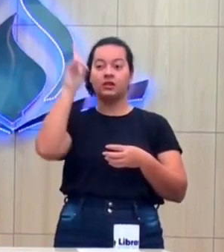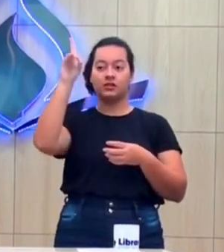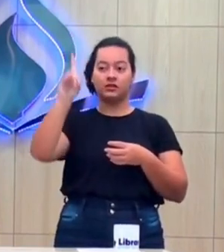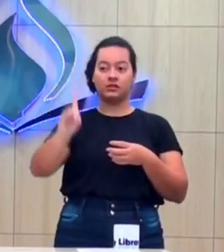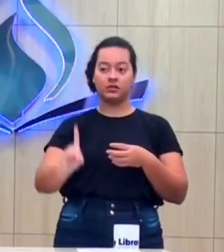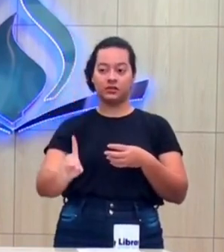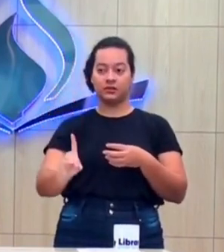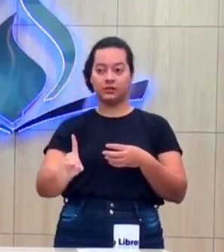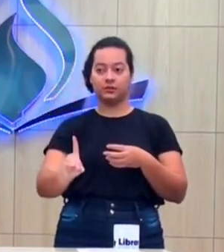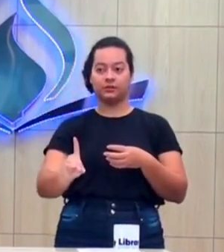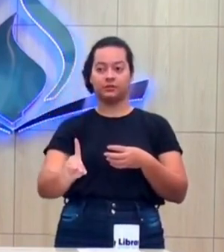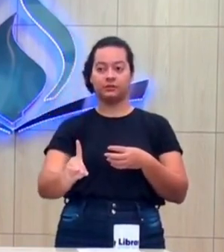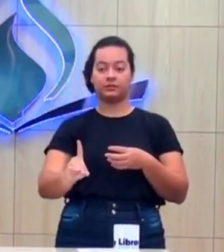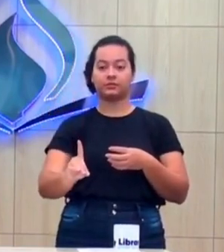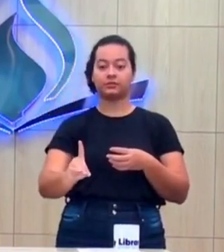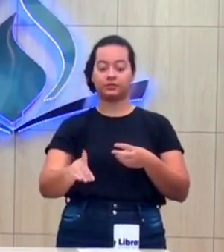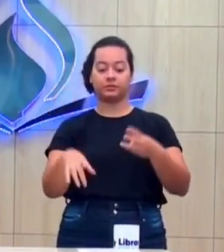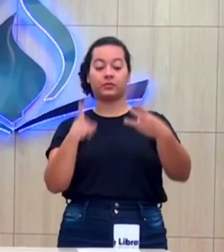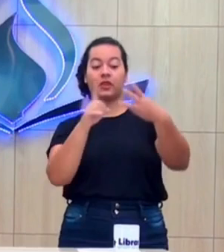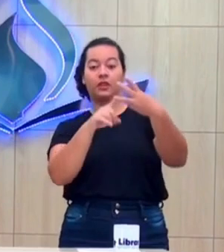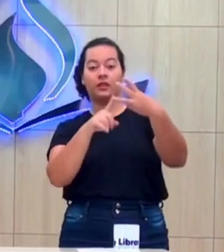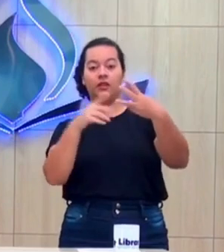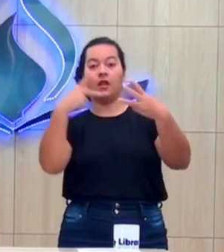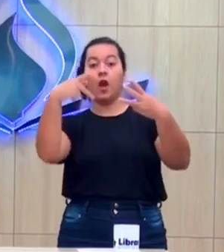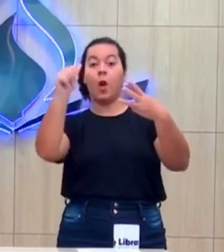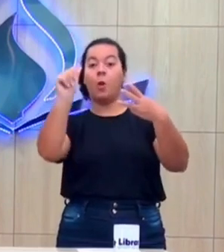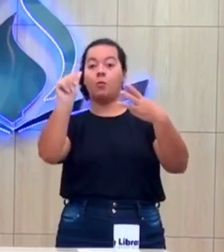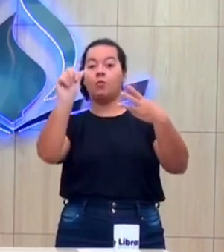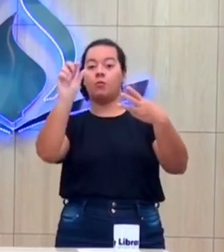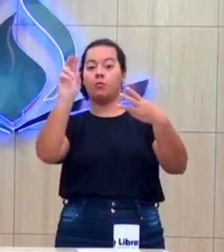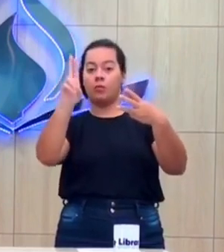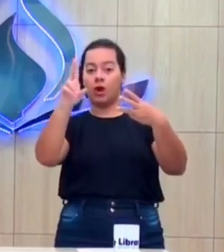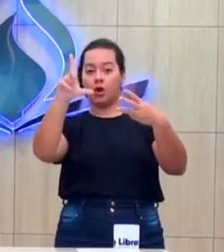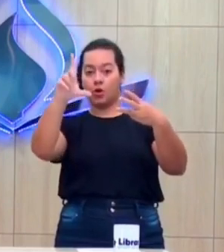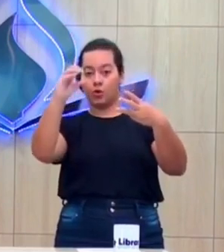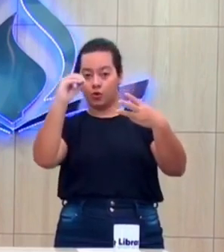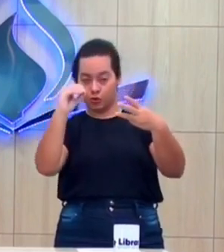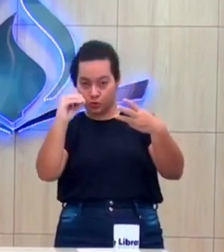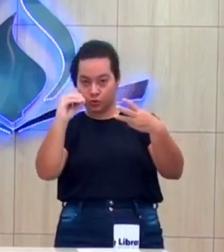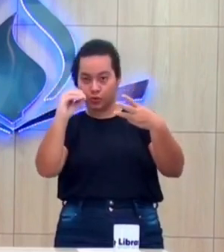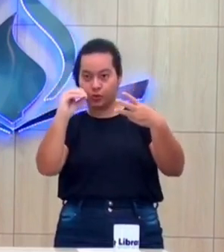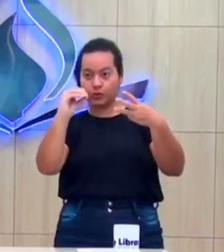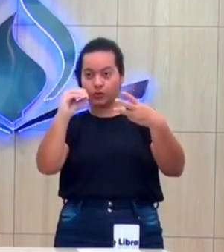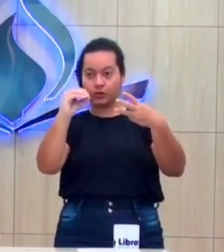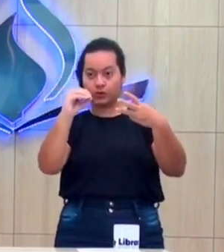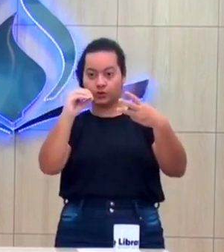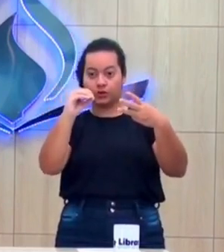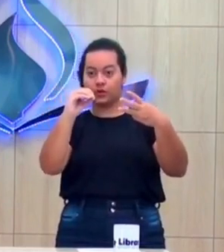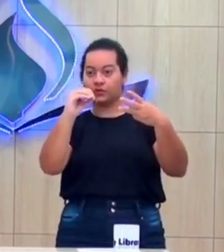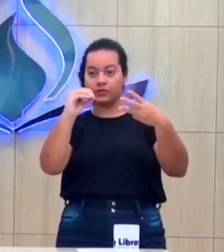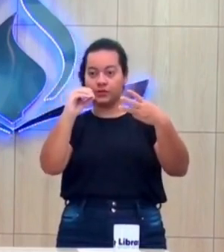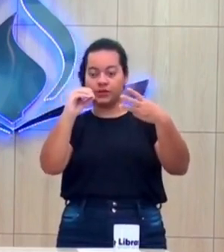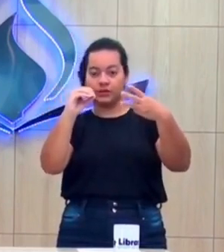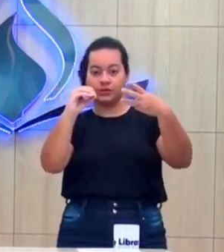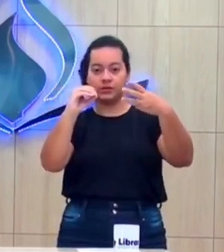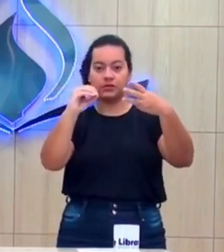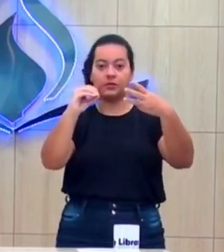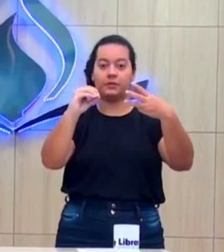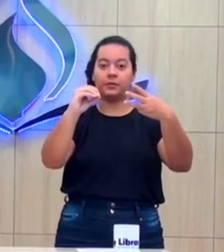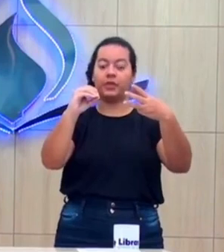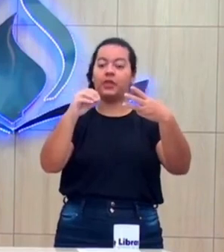Então, ele é o diretor do INES lá no Rio de Janeiro. Então, nós temos